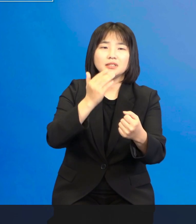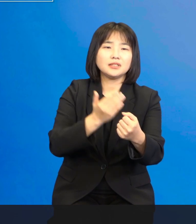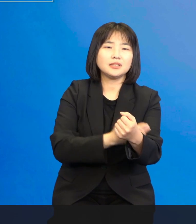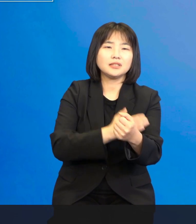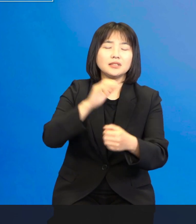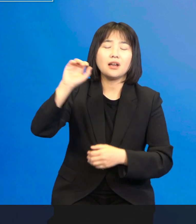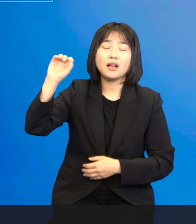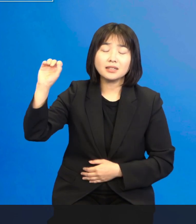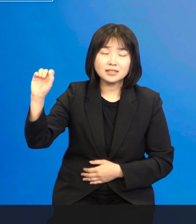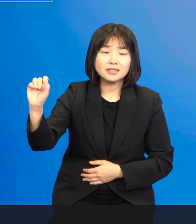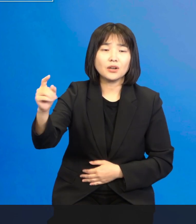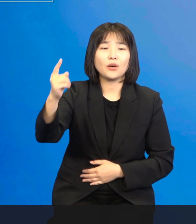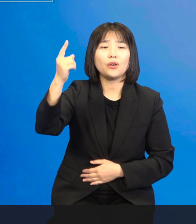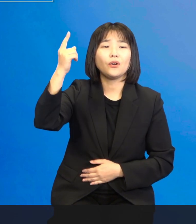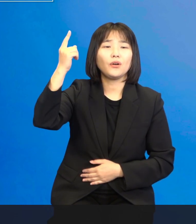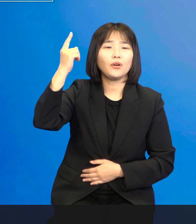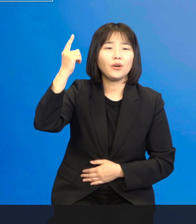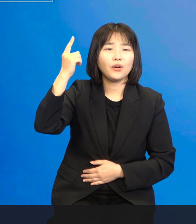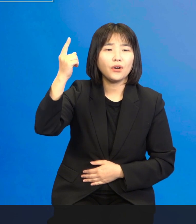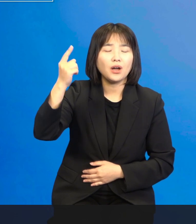아버지 능력으로